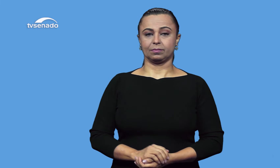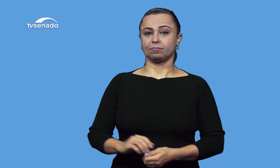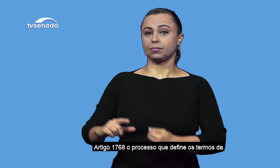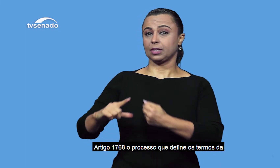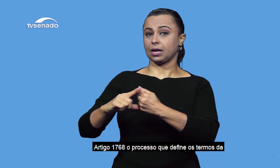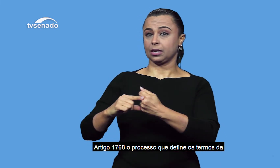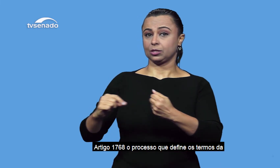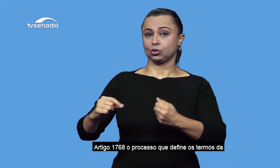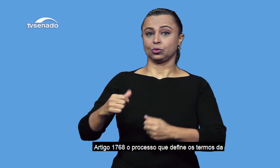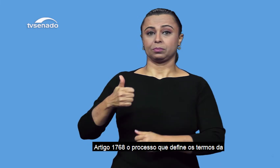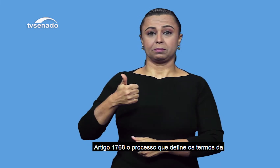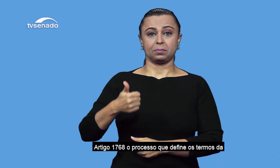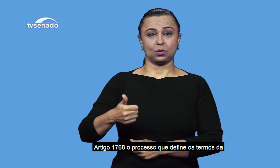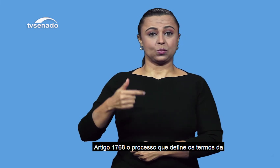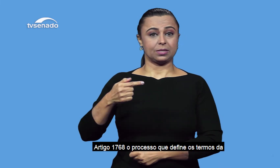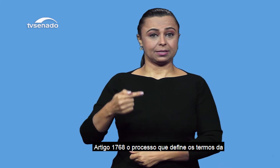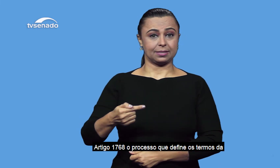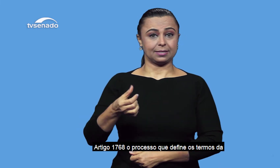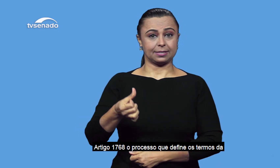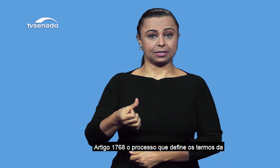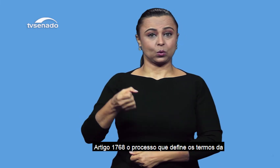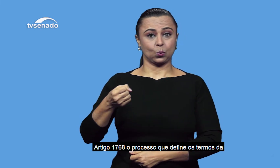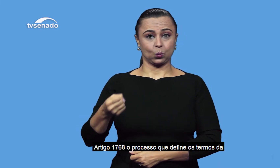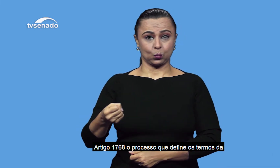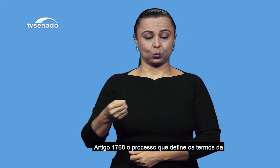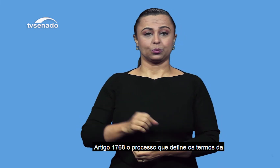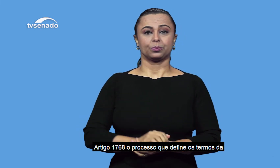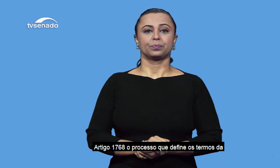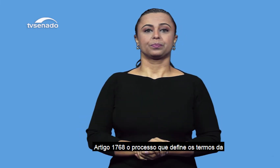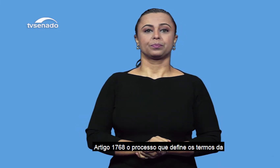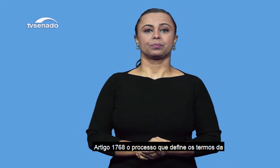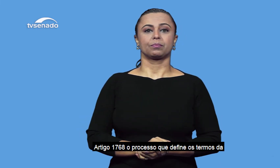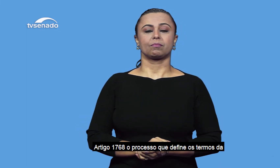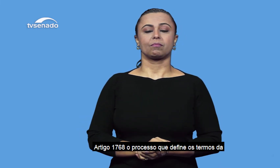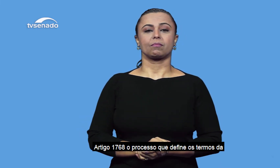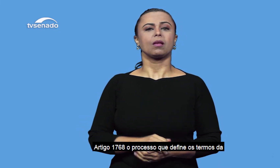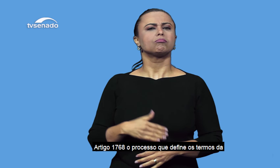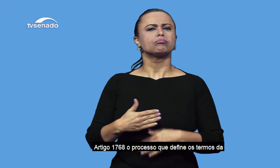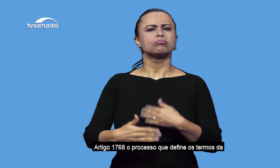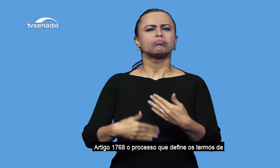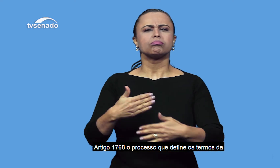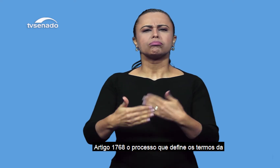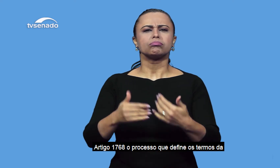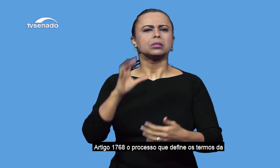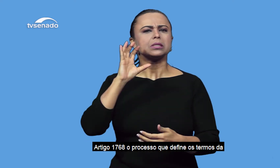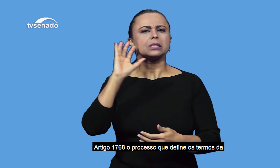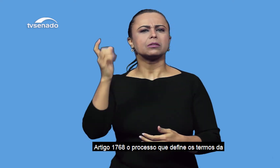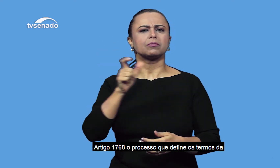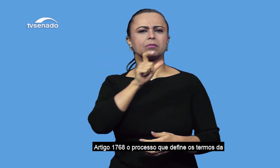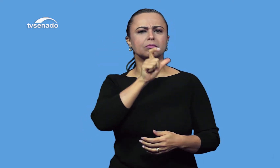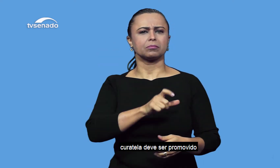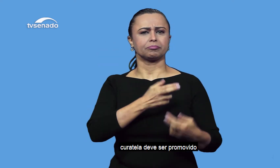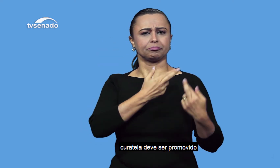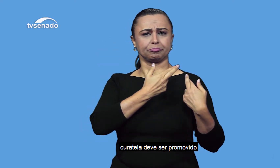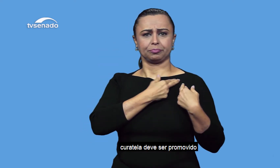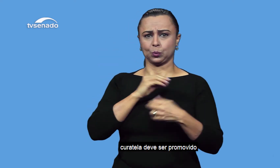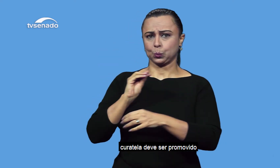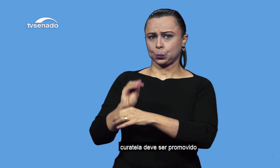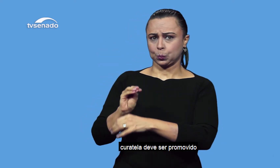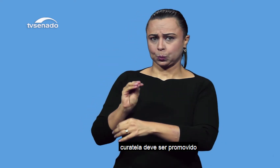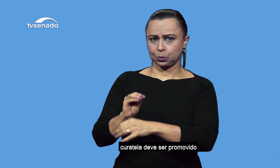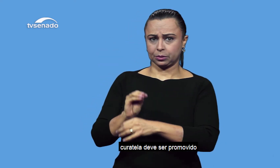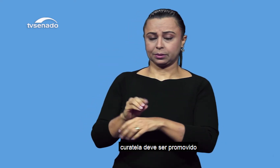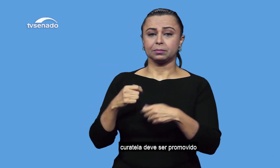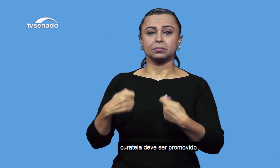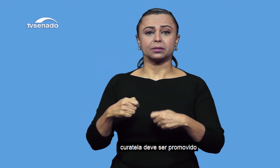o artigo 1768 o processo que define os termos da curatela deve